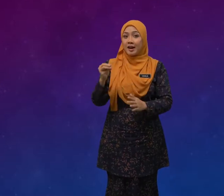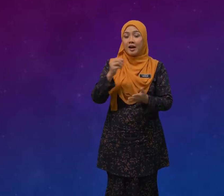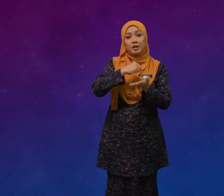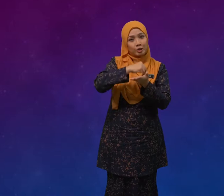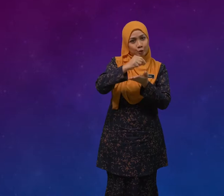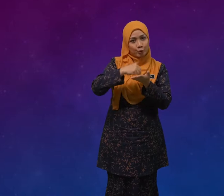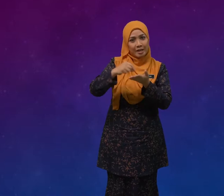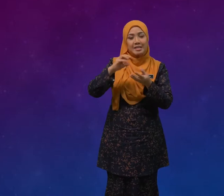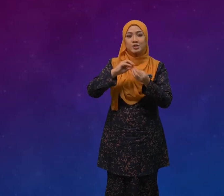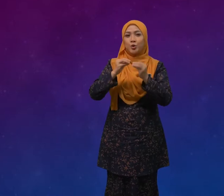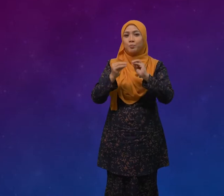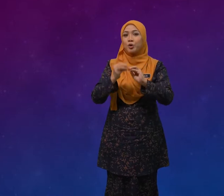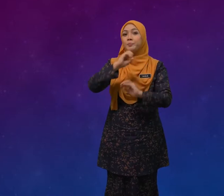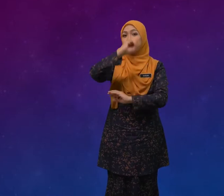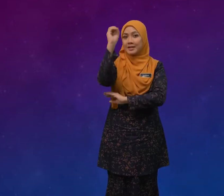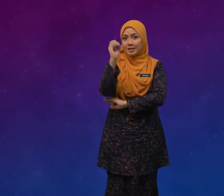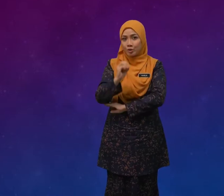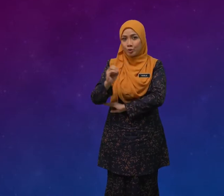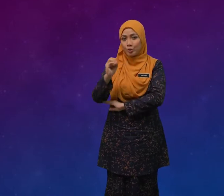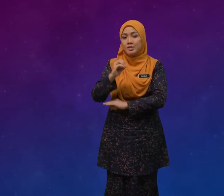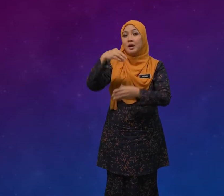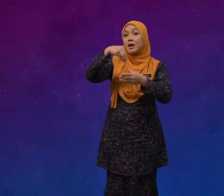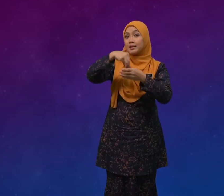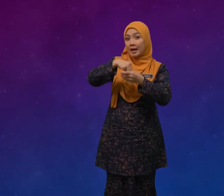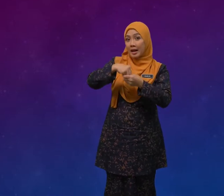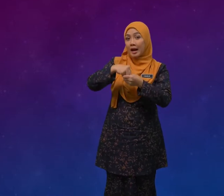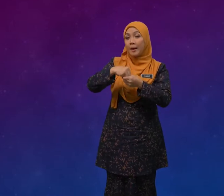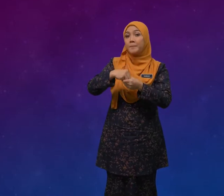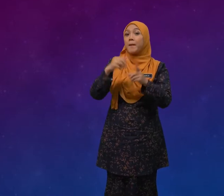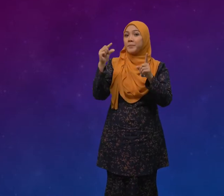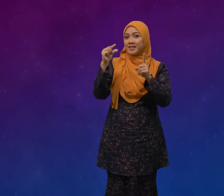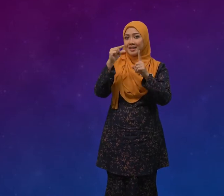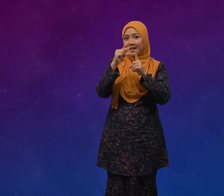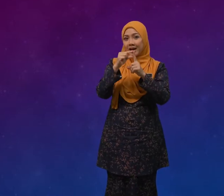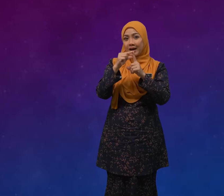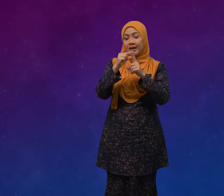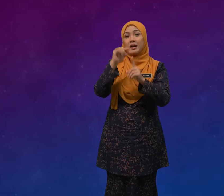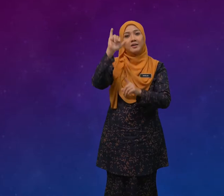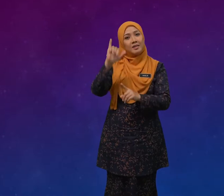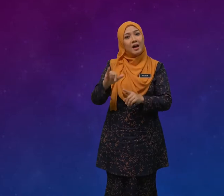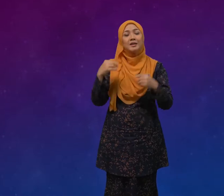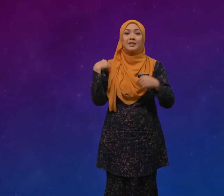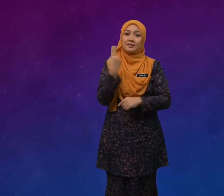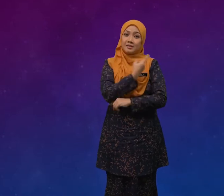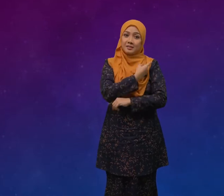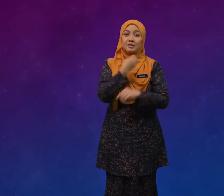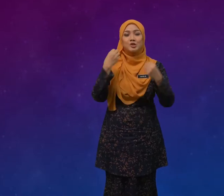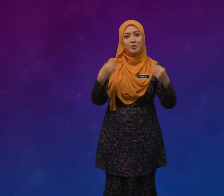dan tulis nombor peratus dalam perkataan yang kita